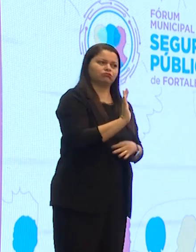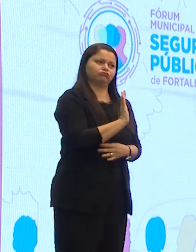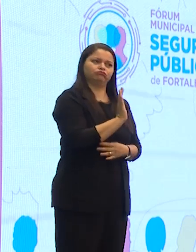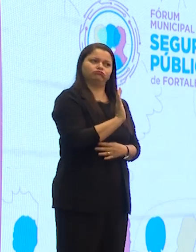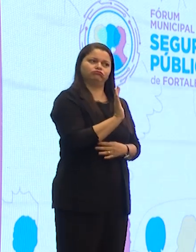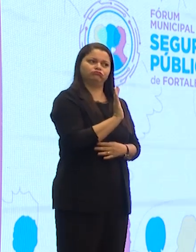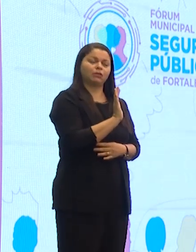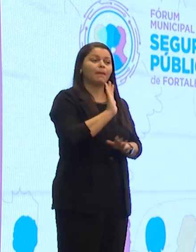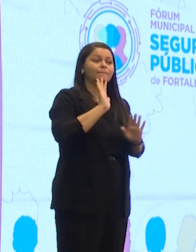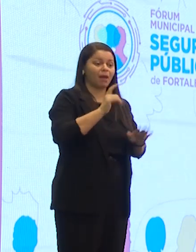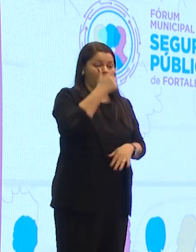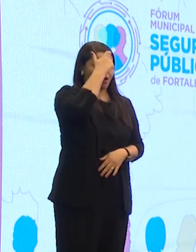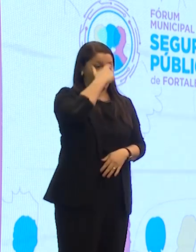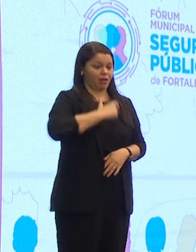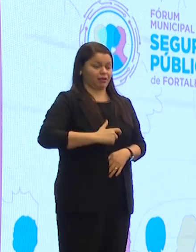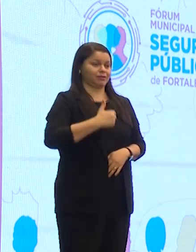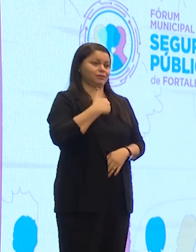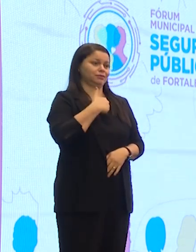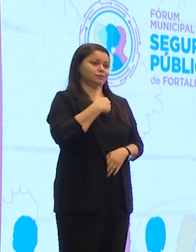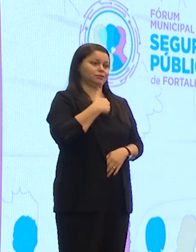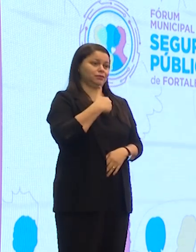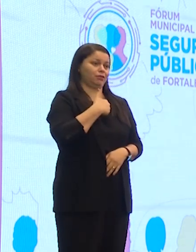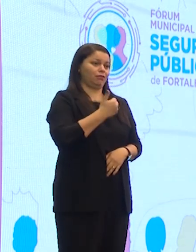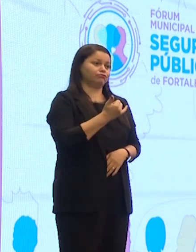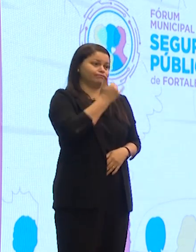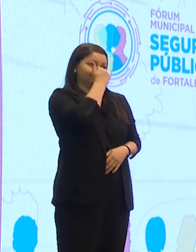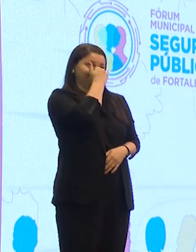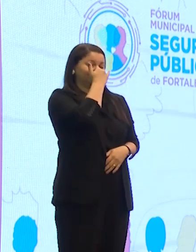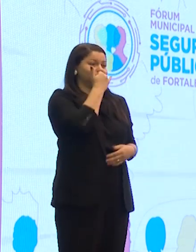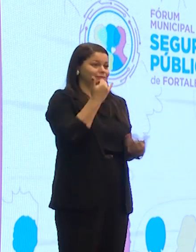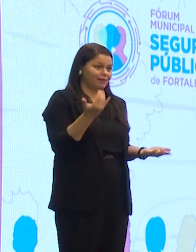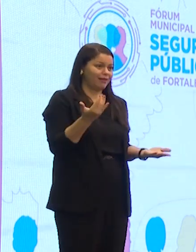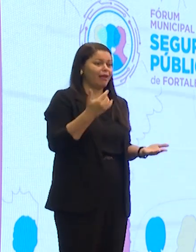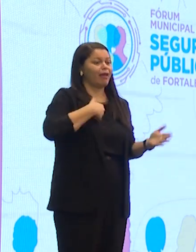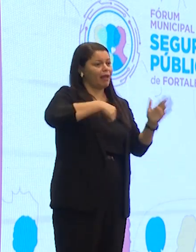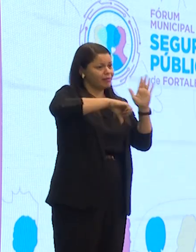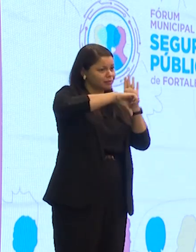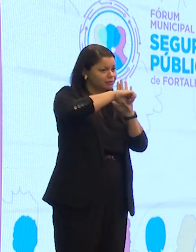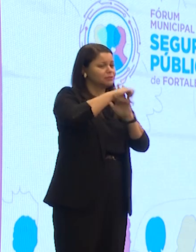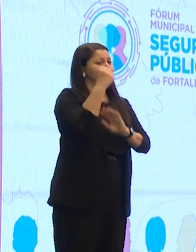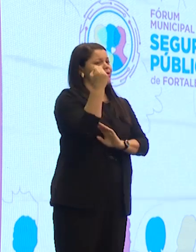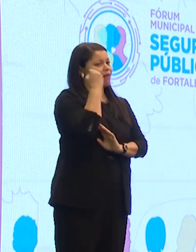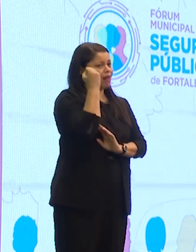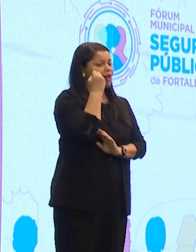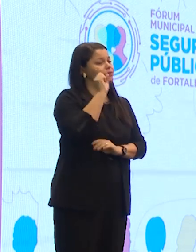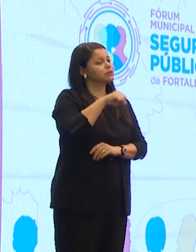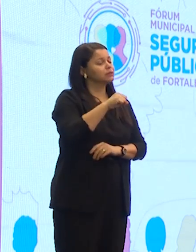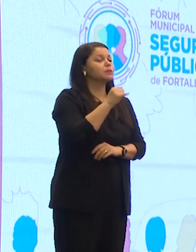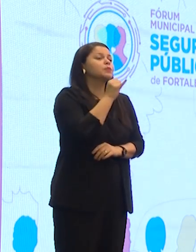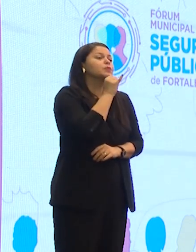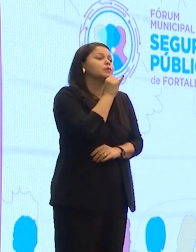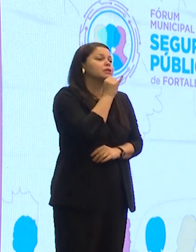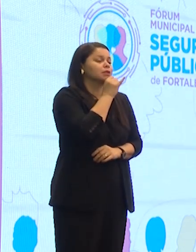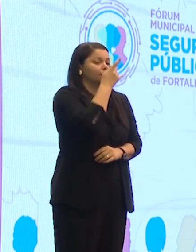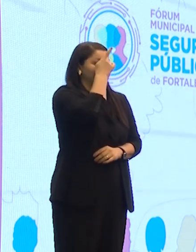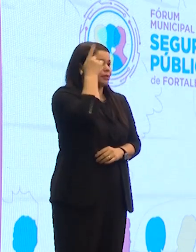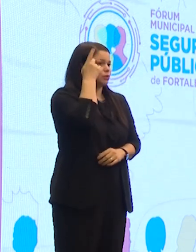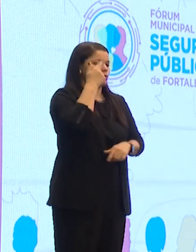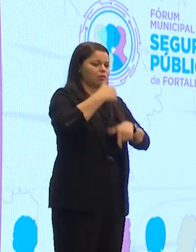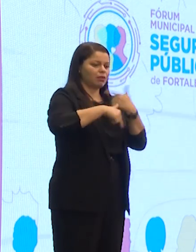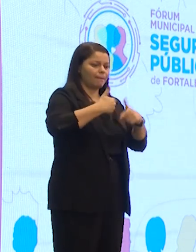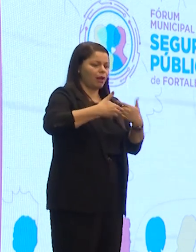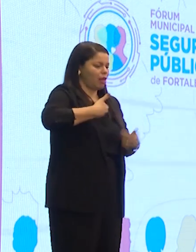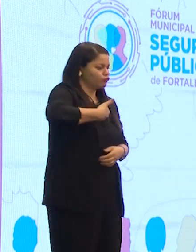para a vítima, todo crime é grande. Um cidadão que trabalha com a sua bicicleta ou com a sua moto.